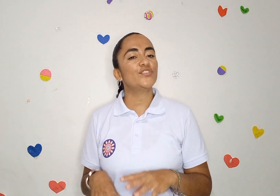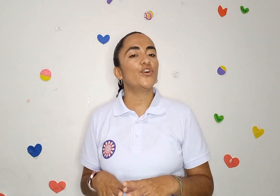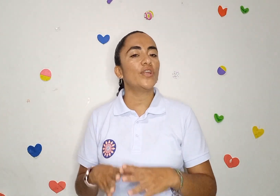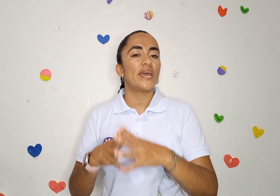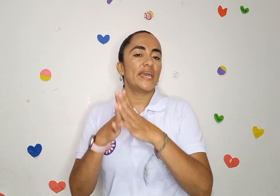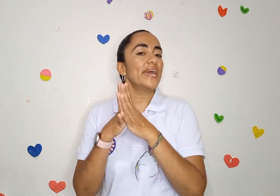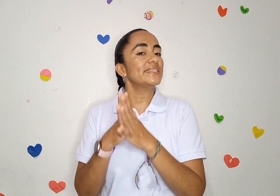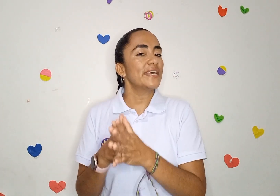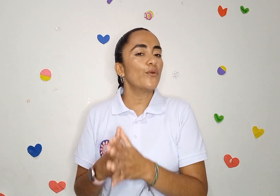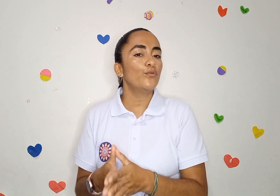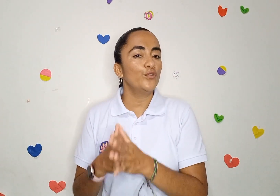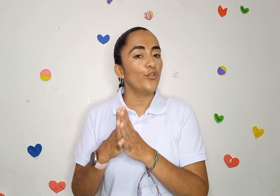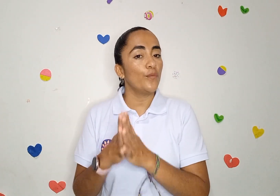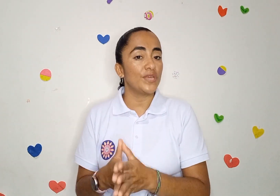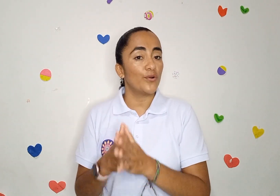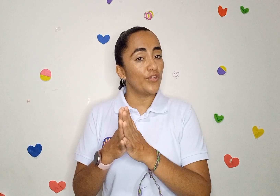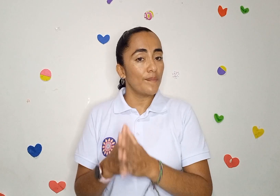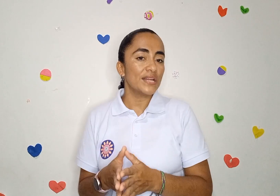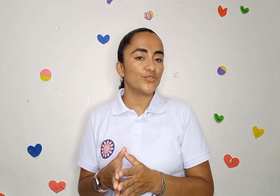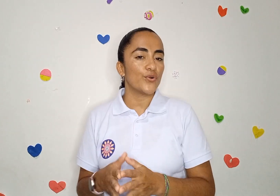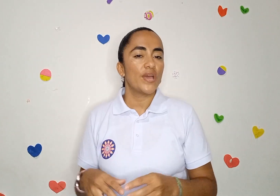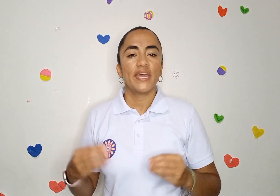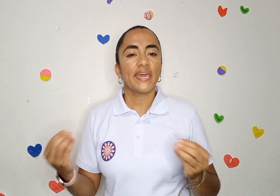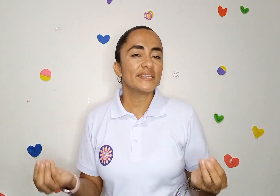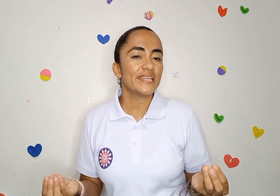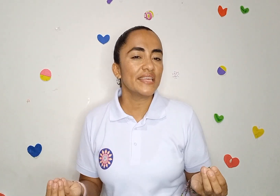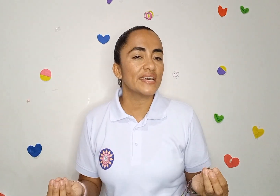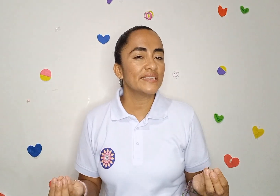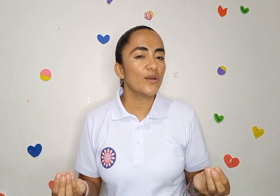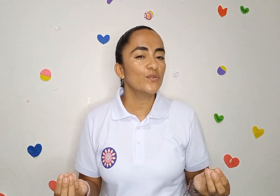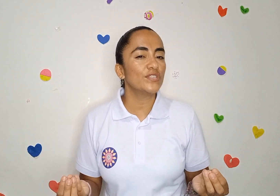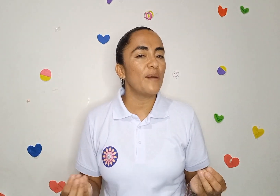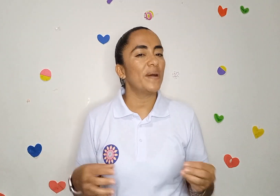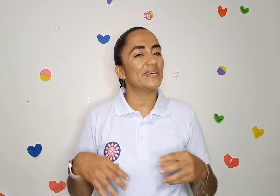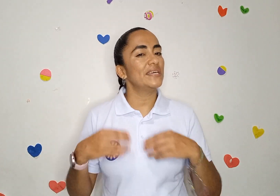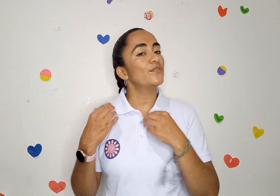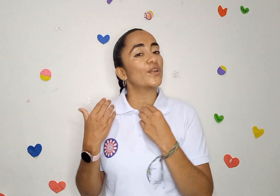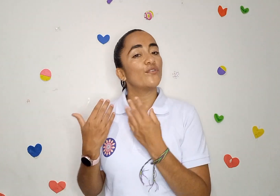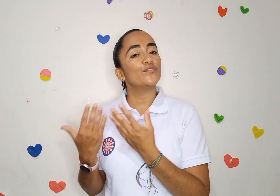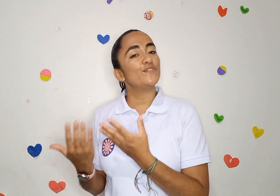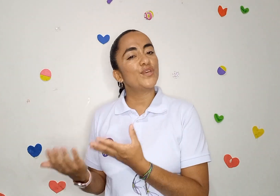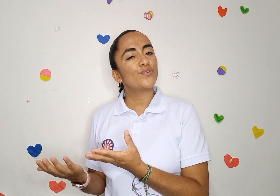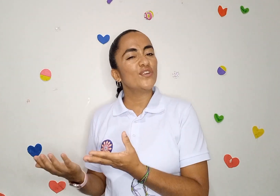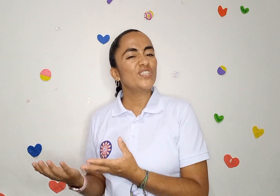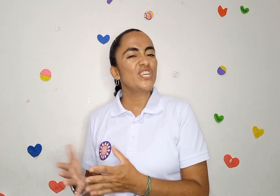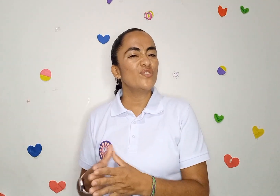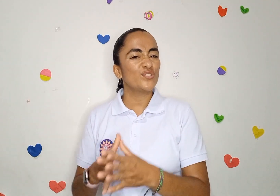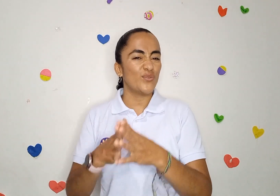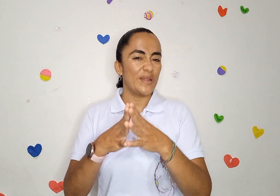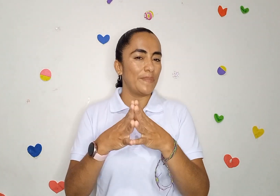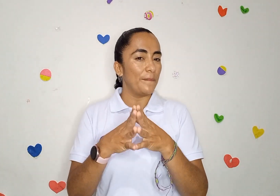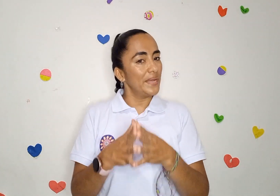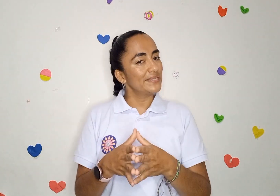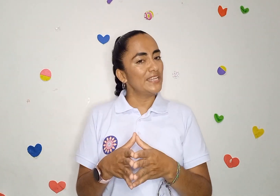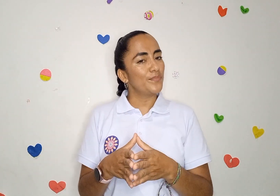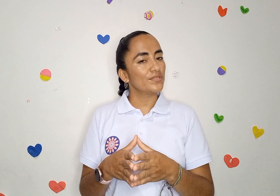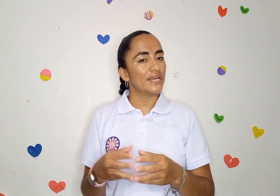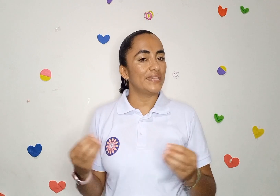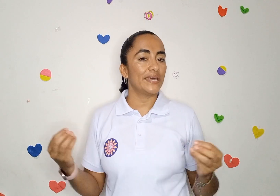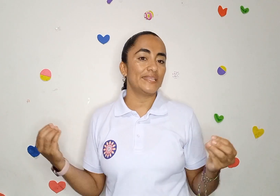celebración el 2er domingo de mayo. Este día se usa para hacer un reconocimiento a los niños sobre el papel tan importante que tienen